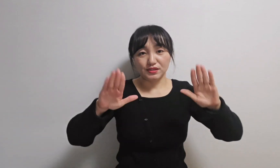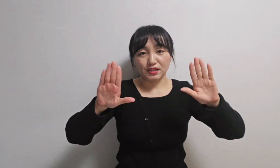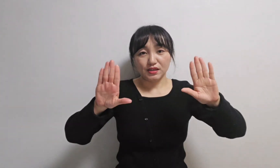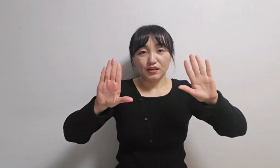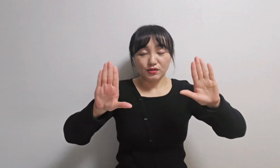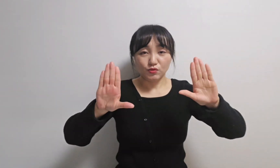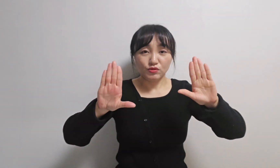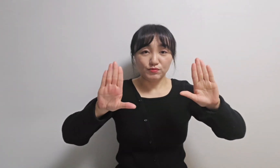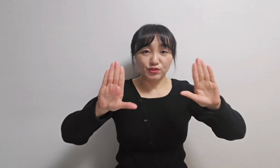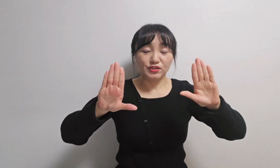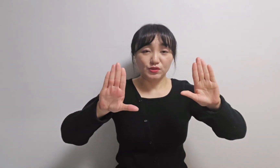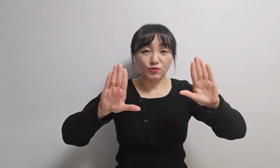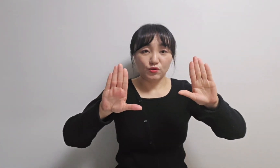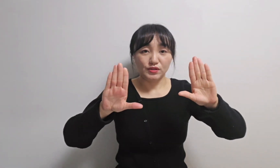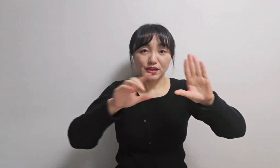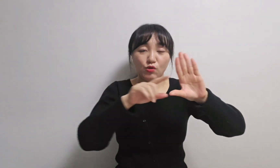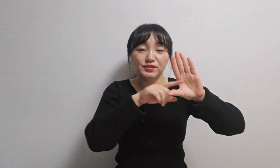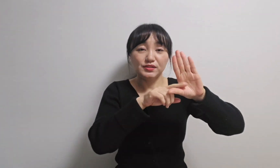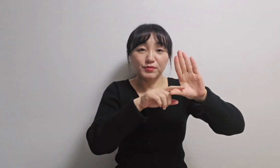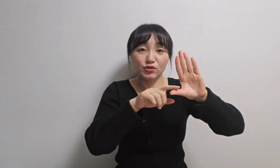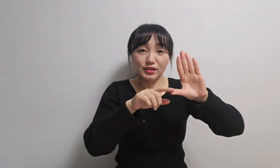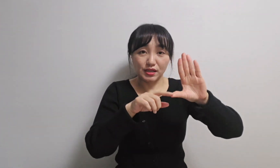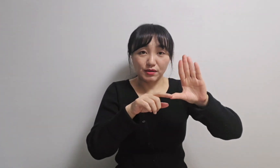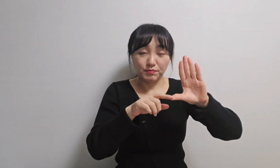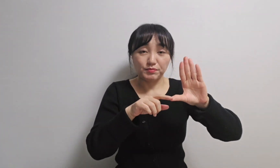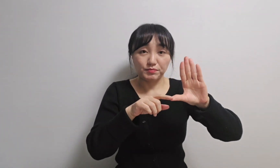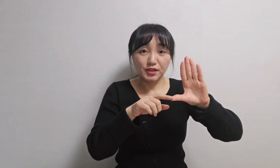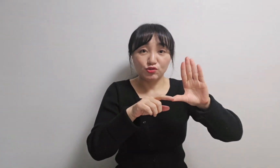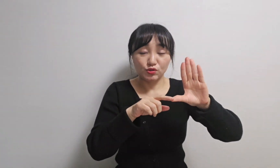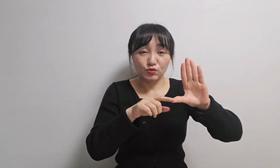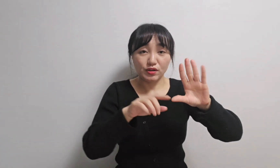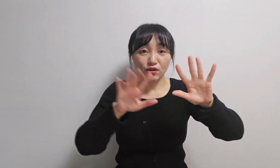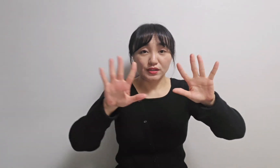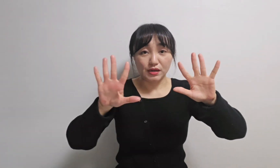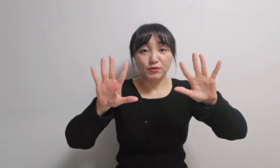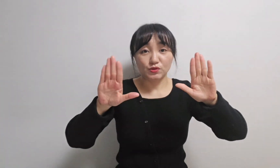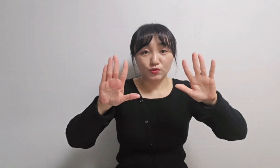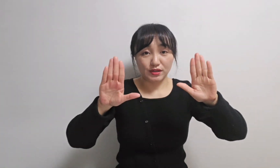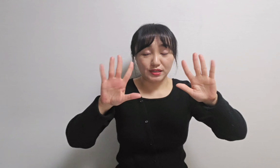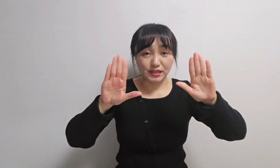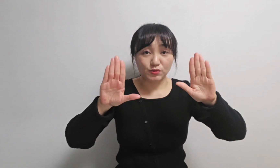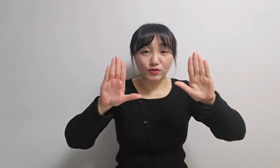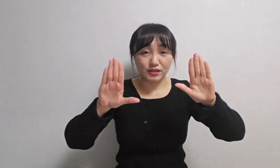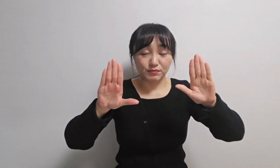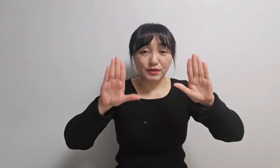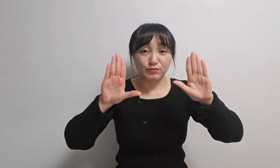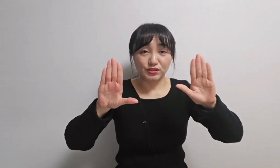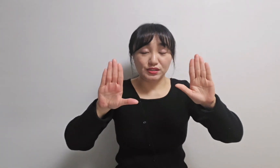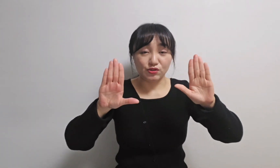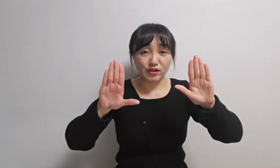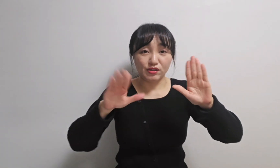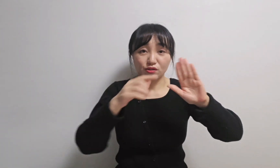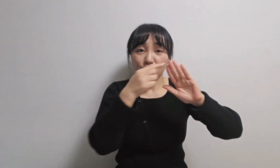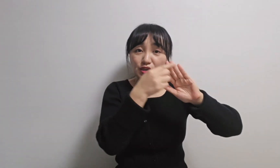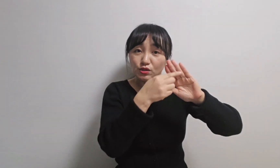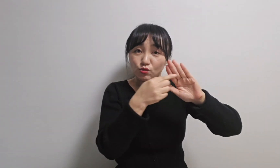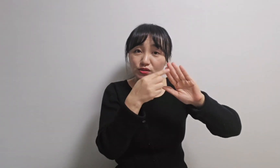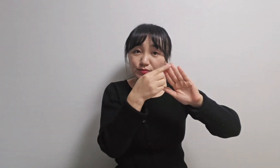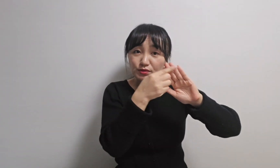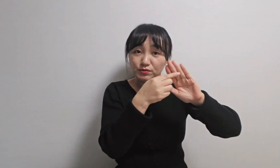자, 손을 붙이시고, 자, 엄지는 편하게 떼주시고요. 나머지 손가락, 네 손가락만 붙이실 거예요. 그래서 이 손 끝